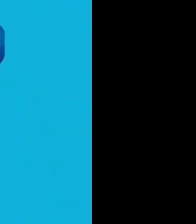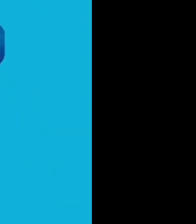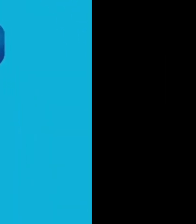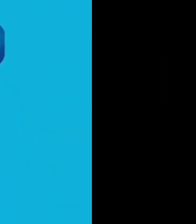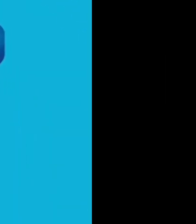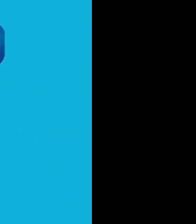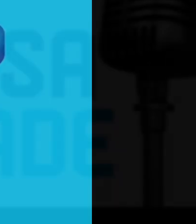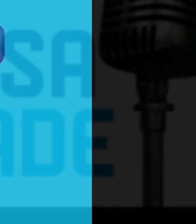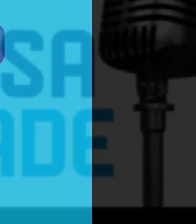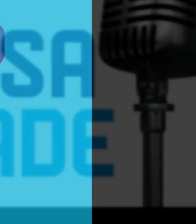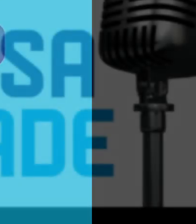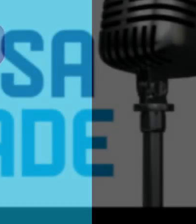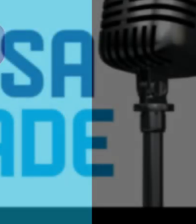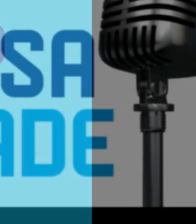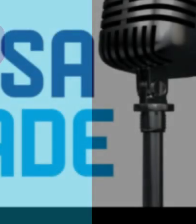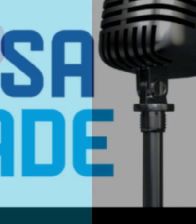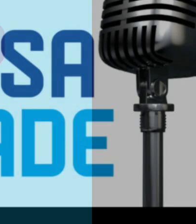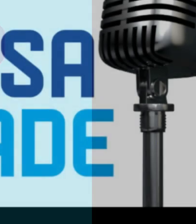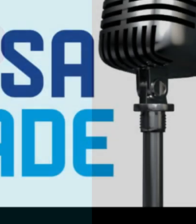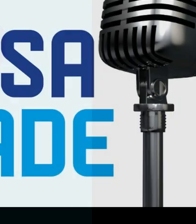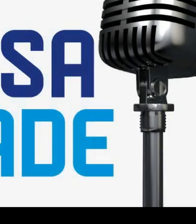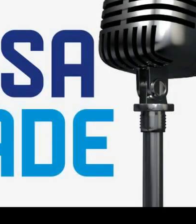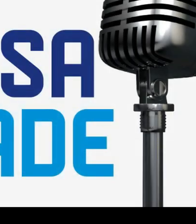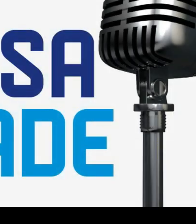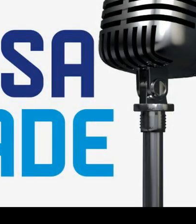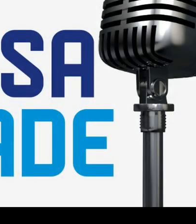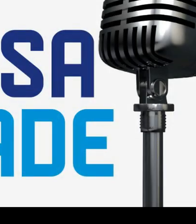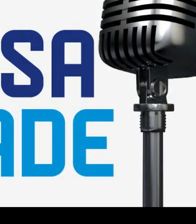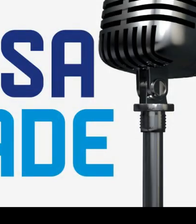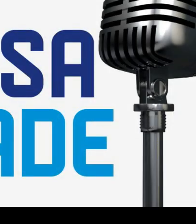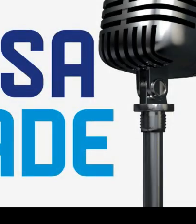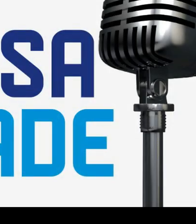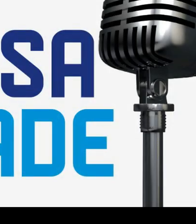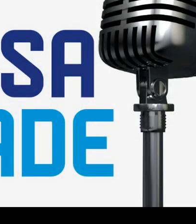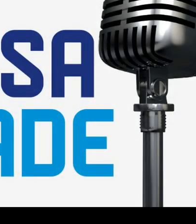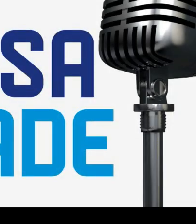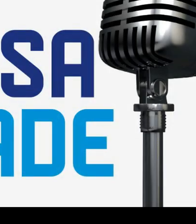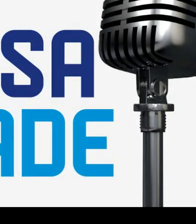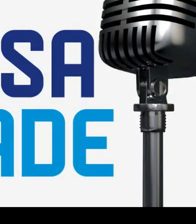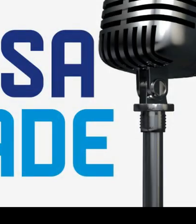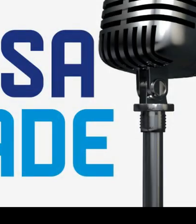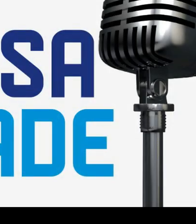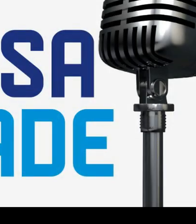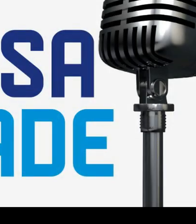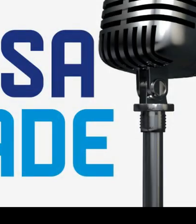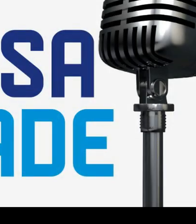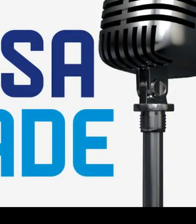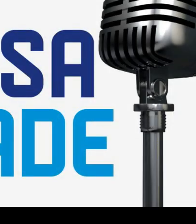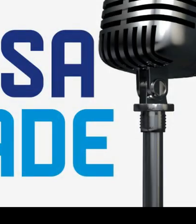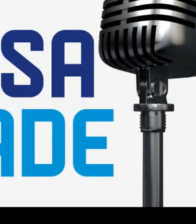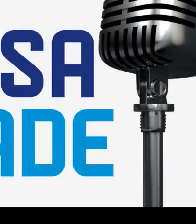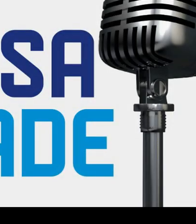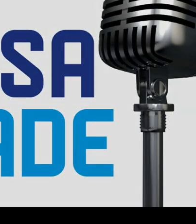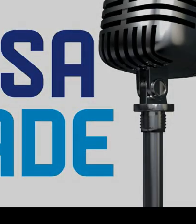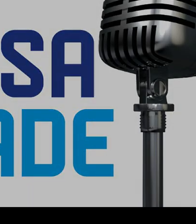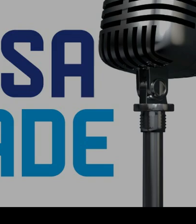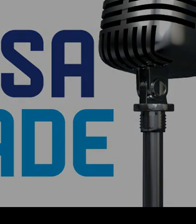Rádio Nossa Cidade. Continue conosco no portal da Prefeitura e nas redes sociais.